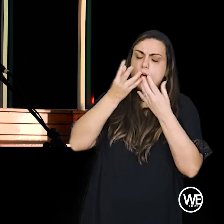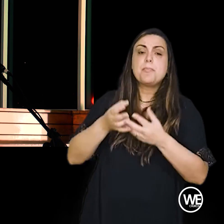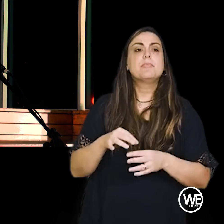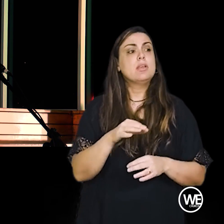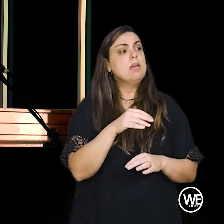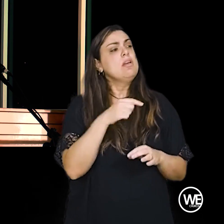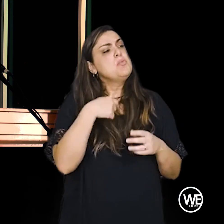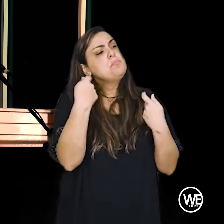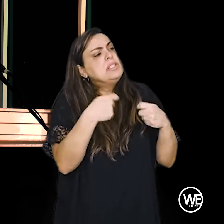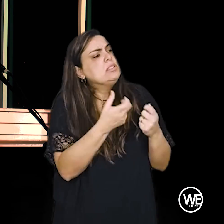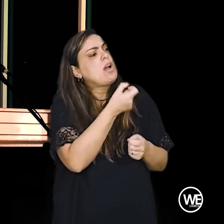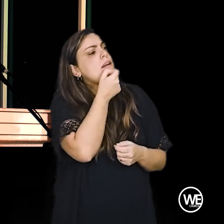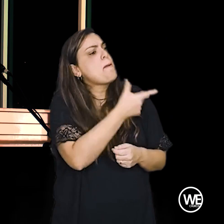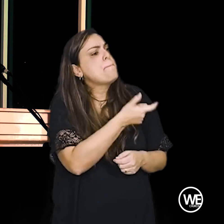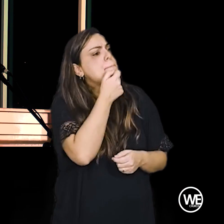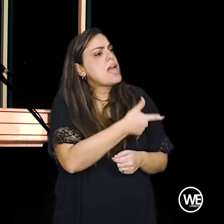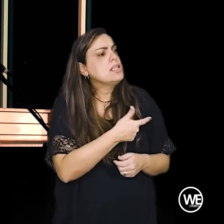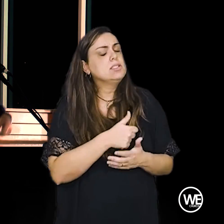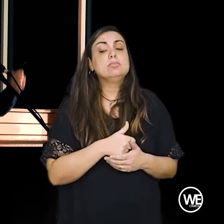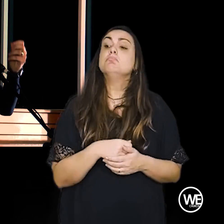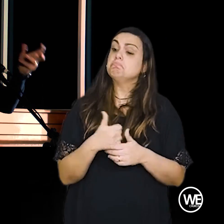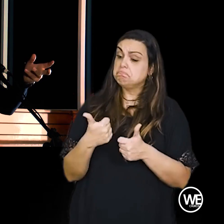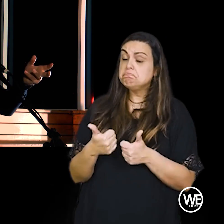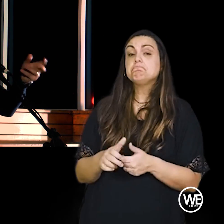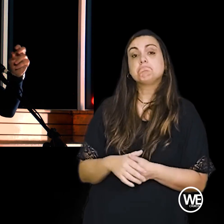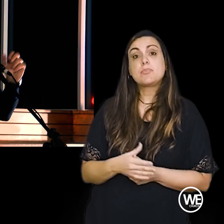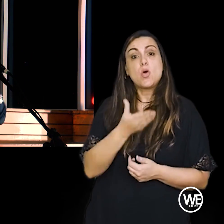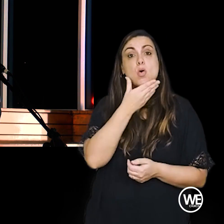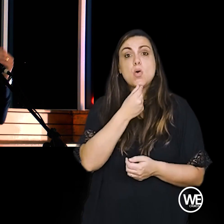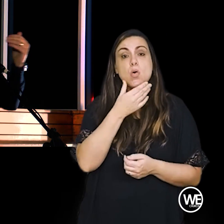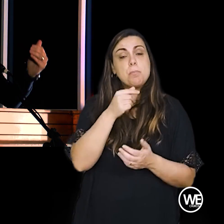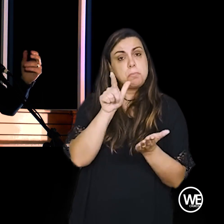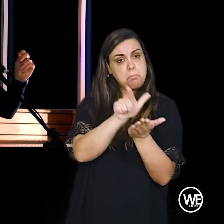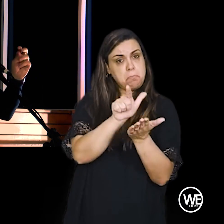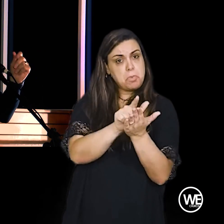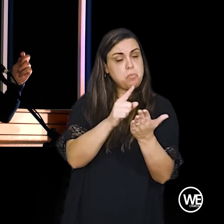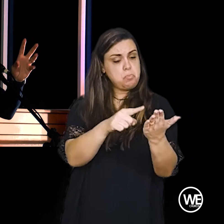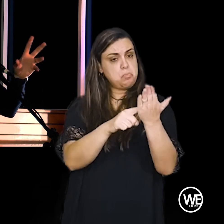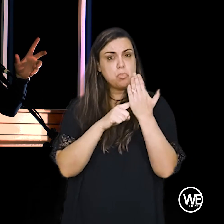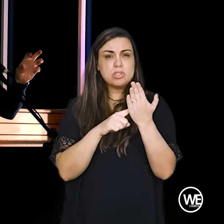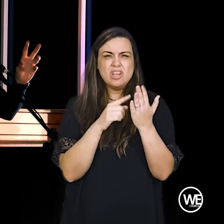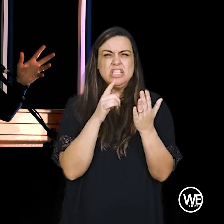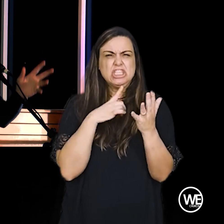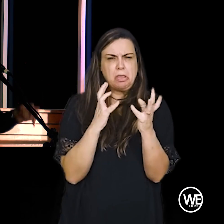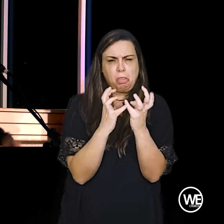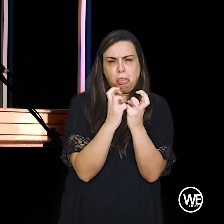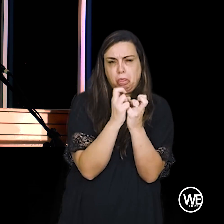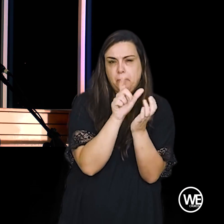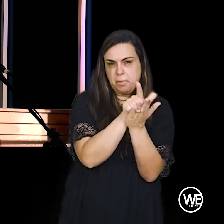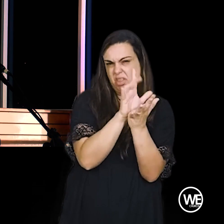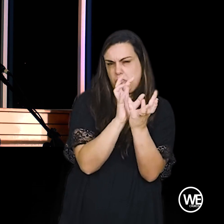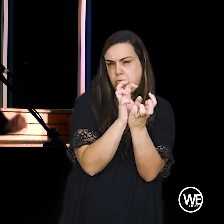remédio. Eu falei, tudo bem. Ele me apresentou uma receita um pouco gasta,